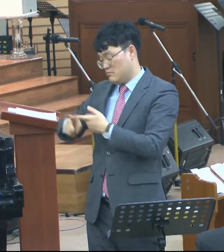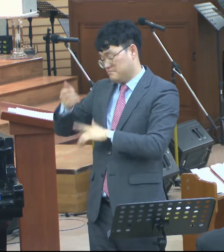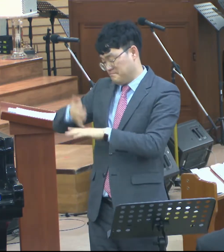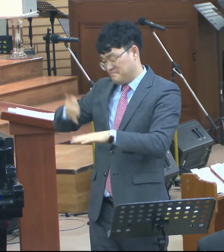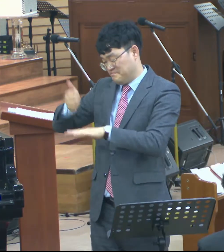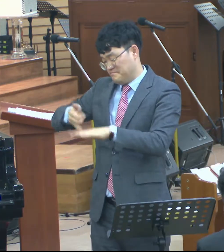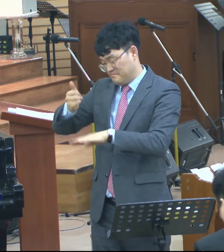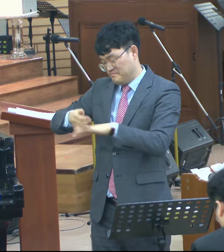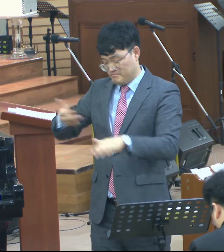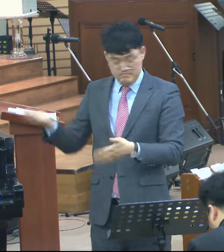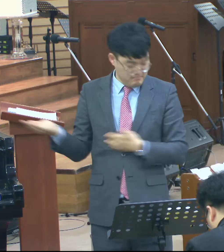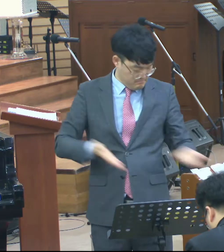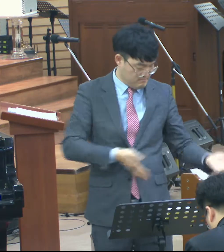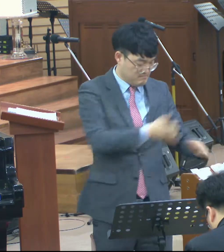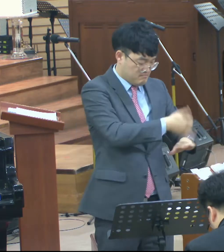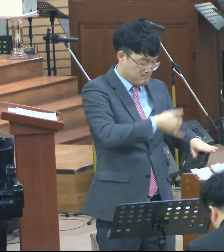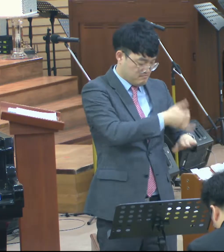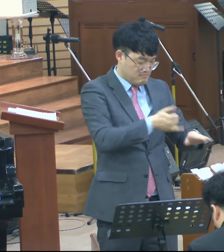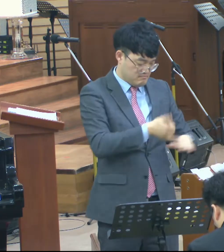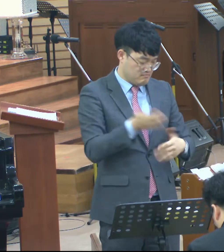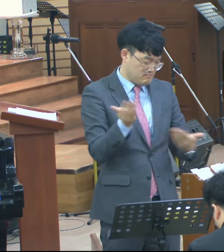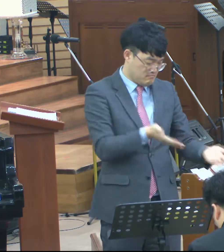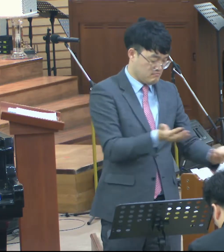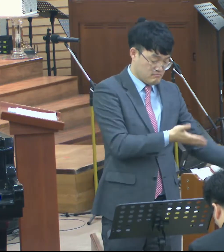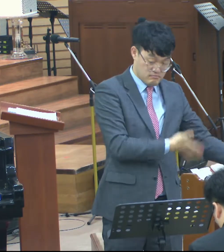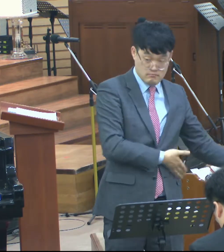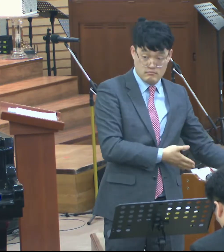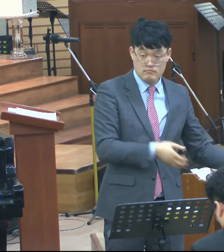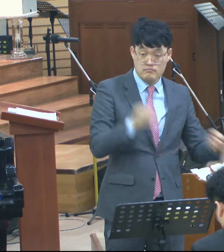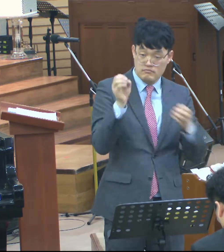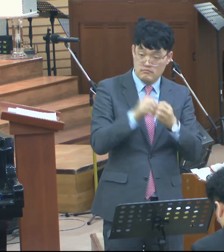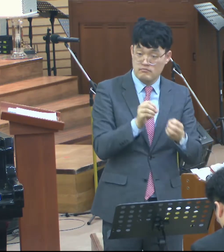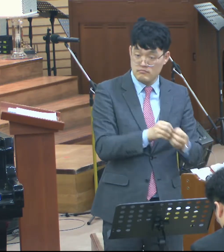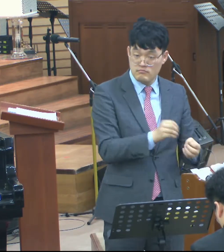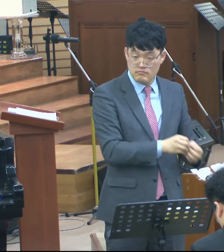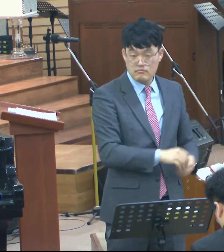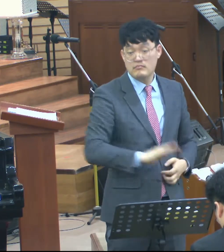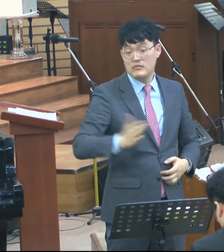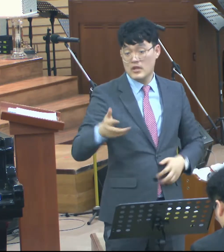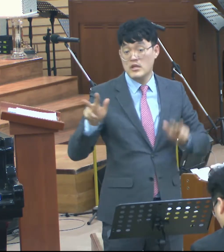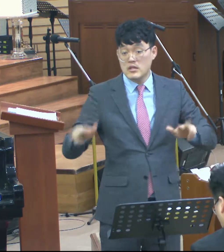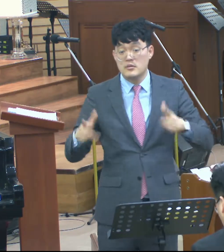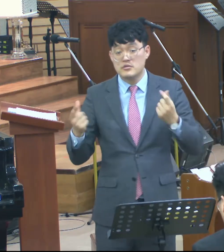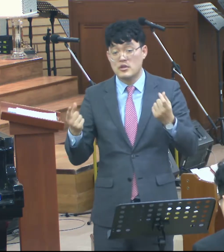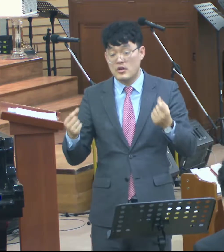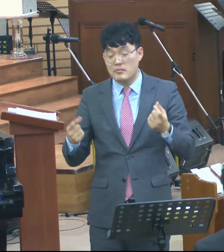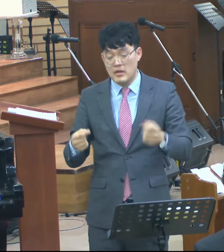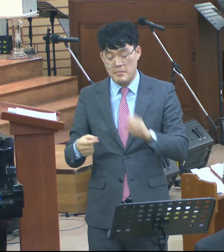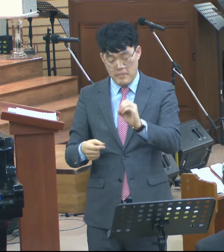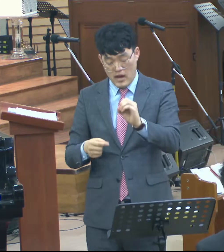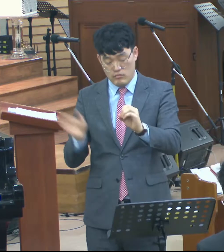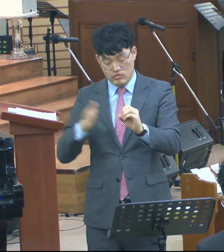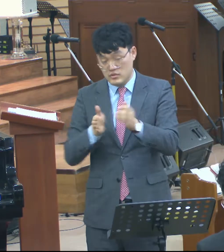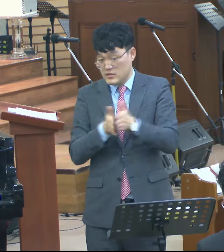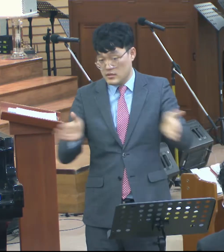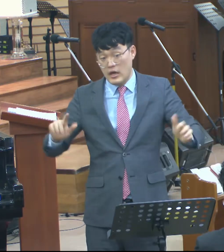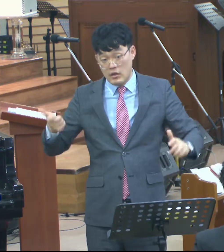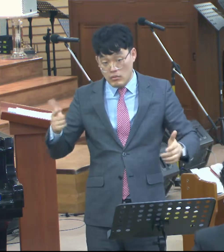그냥 기반이 그대로 상속이 되는 거예요. 지금처럼 제로 베이스에서 시작하는 구조가 아니에요. 어떤 면에서 굉장히 속편하고